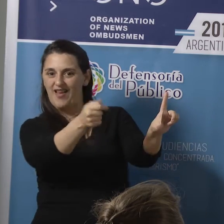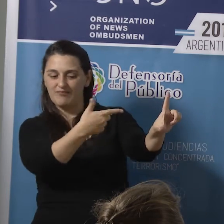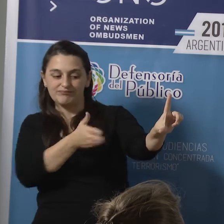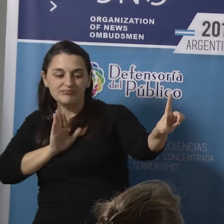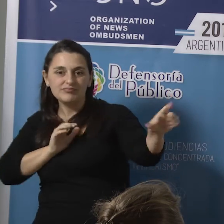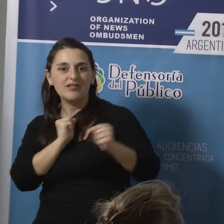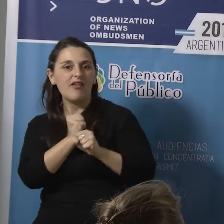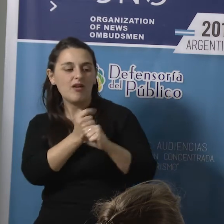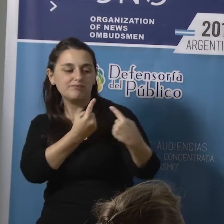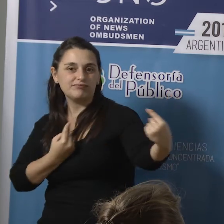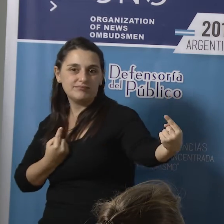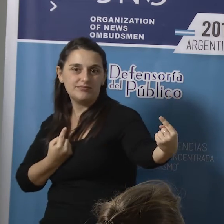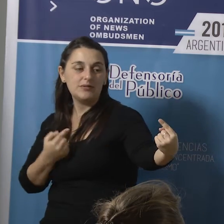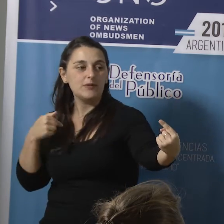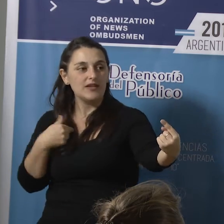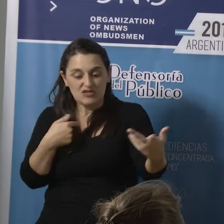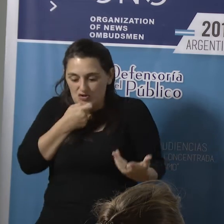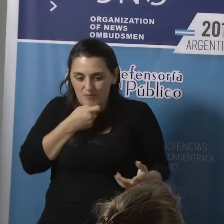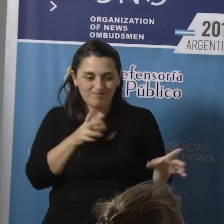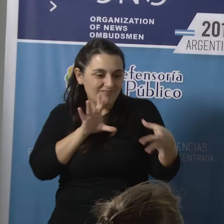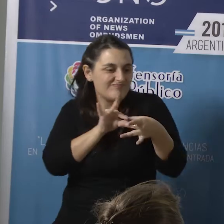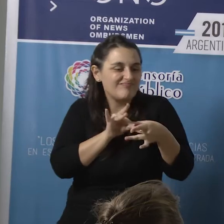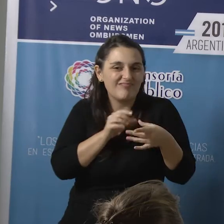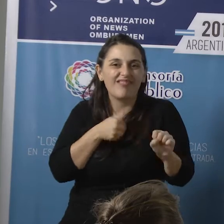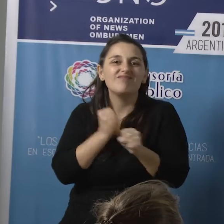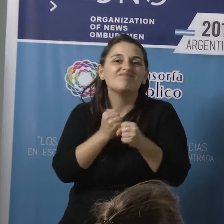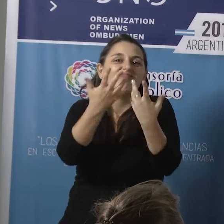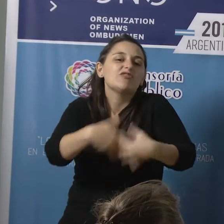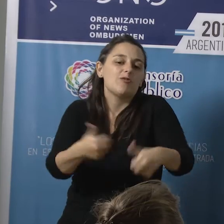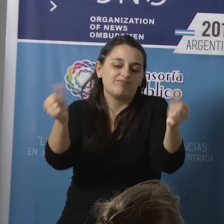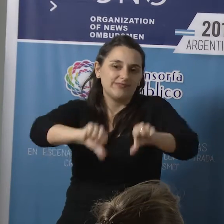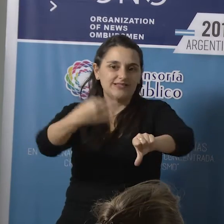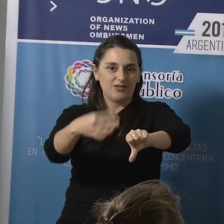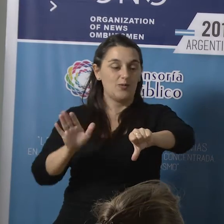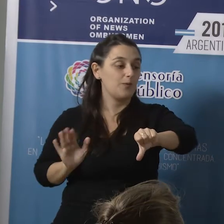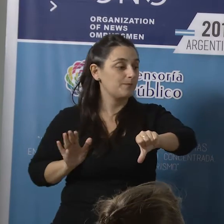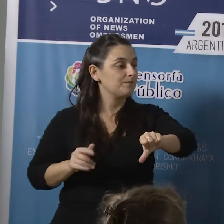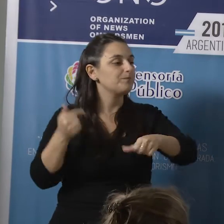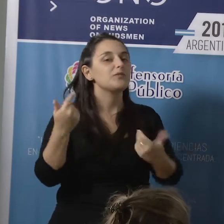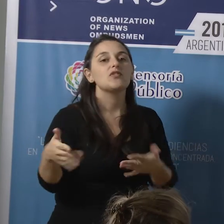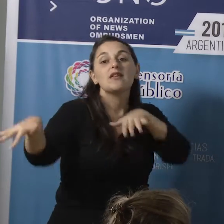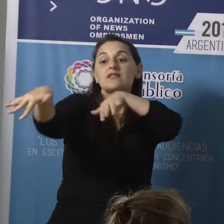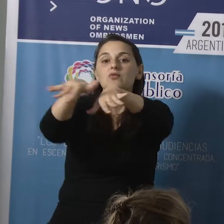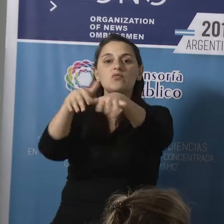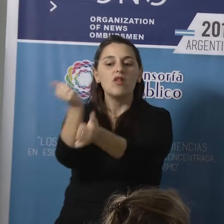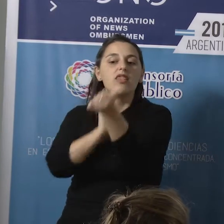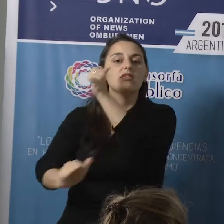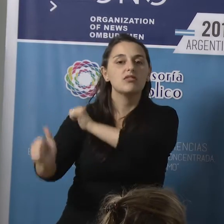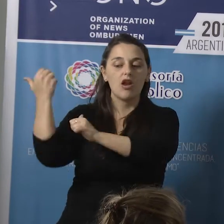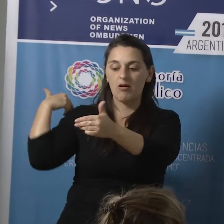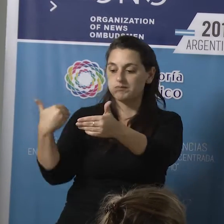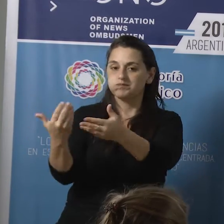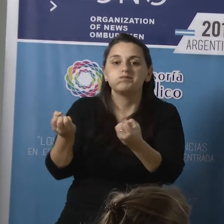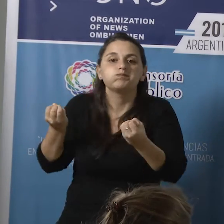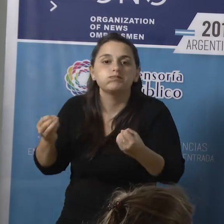no, mi función no tendría ningún sentido. Bien, ¿cuál es el contexto histórico y legislativo